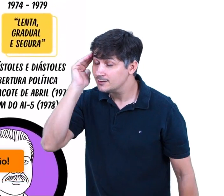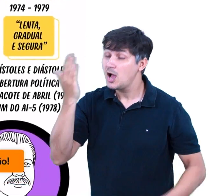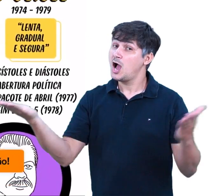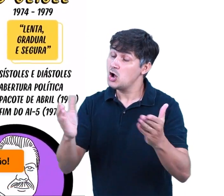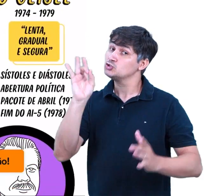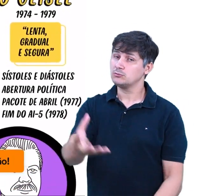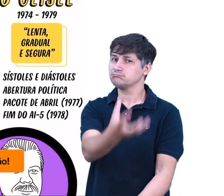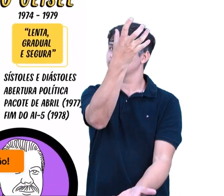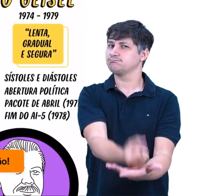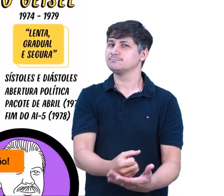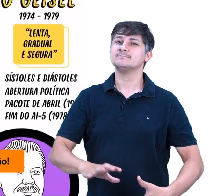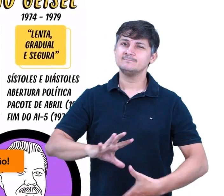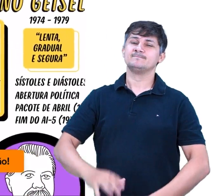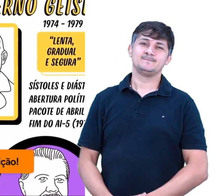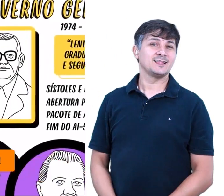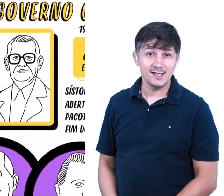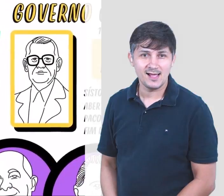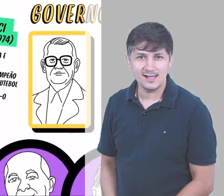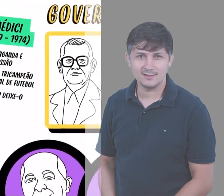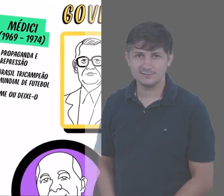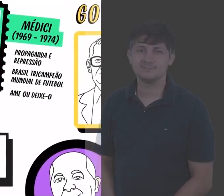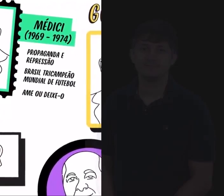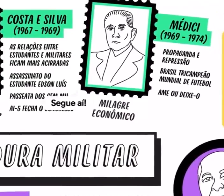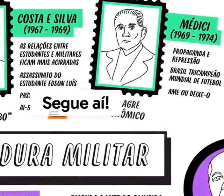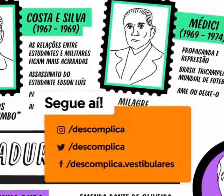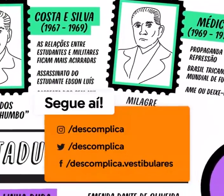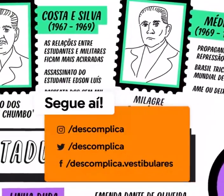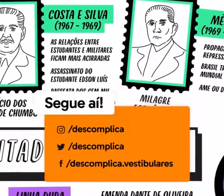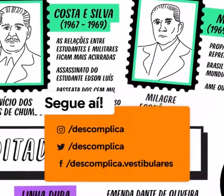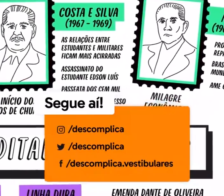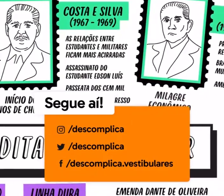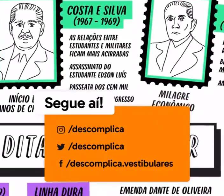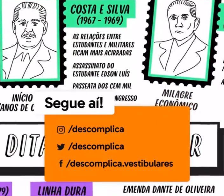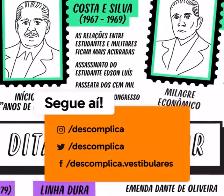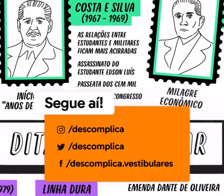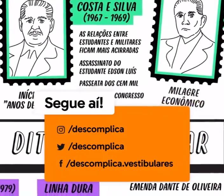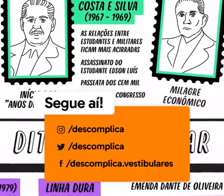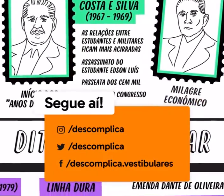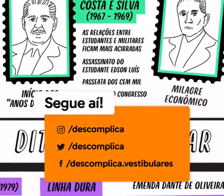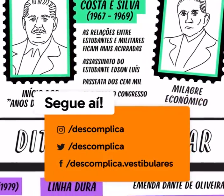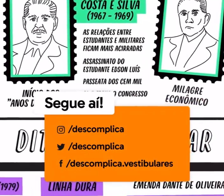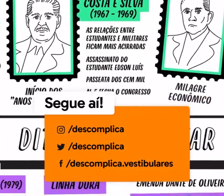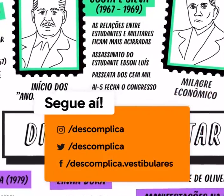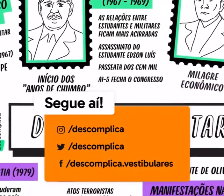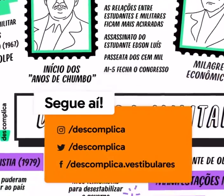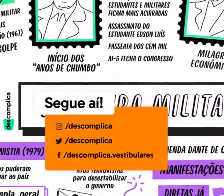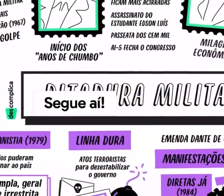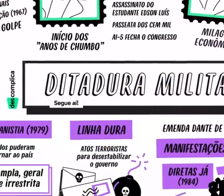completo no link aqui embaixo na descrição e dar um like pra gente saber que você gostou. Aproveita para comentar qualquer